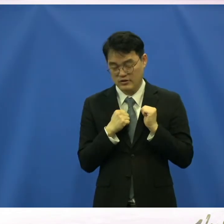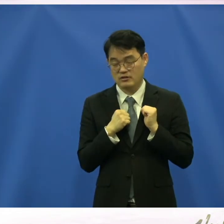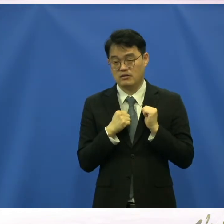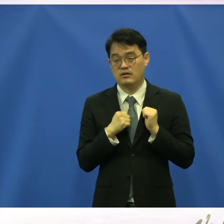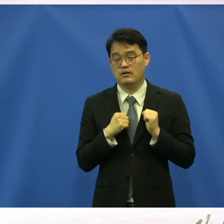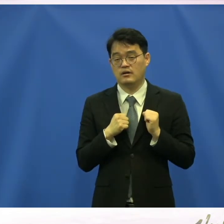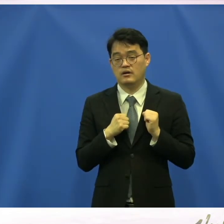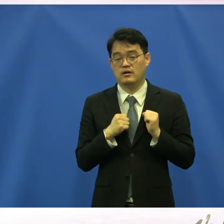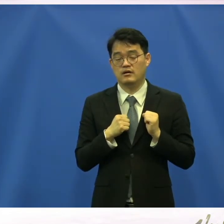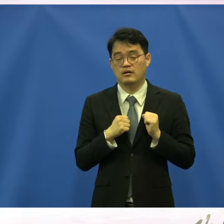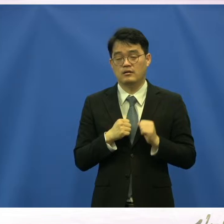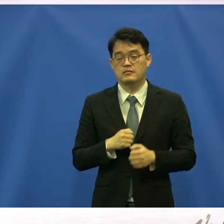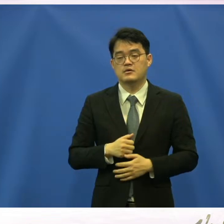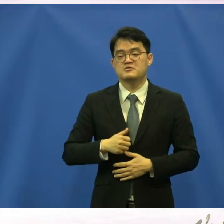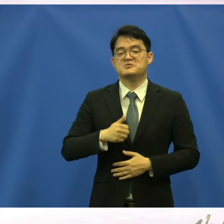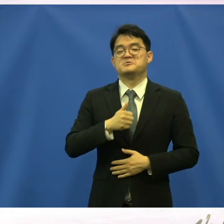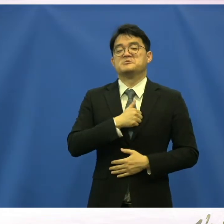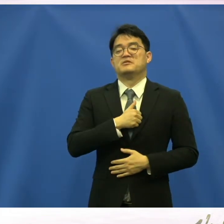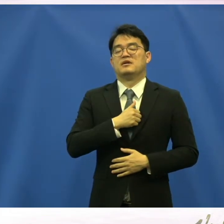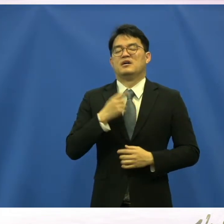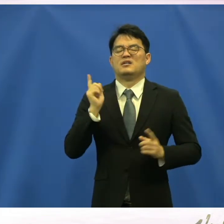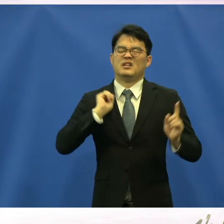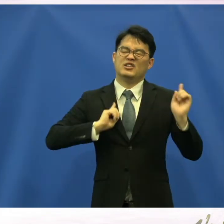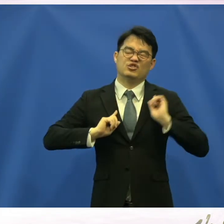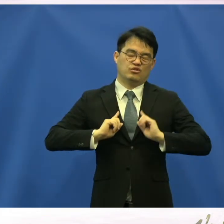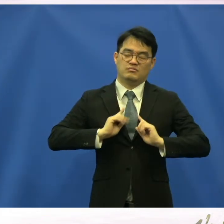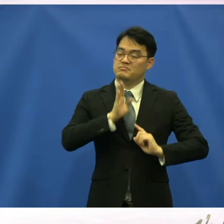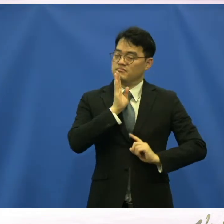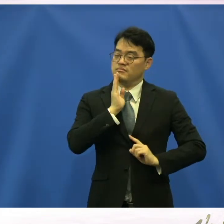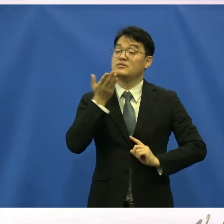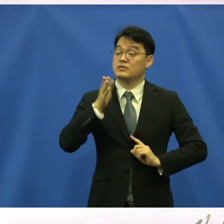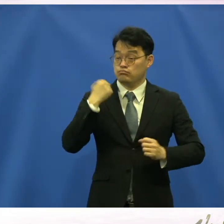아무도 가지 않는데 내가 그 길을 갈 수 있는 거야.